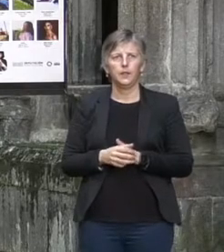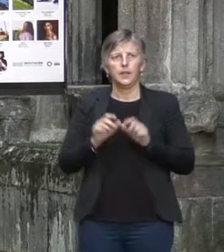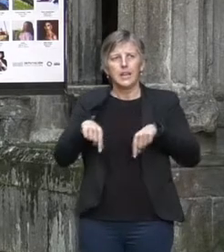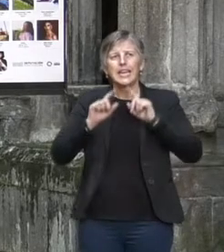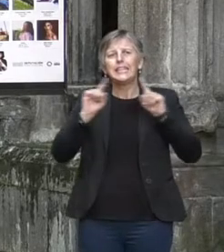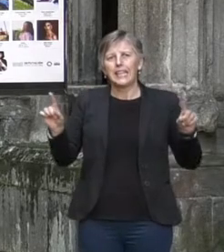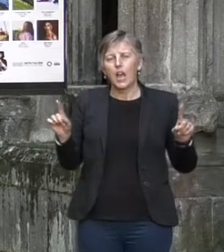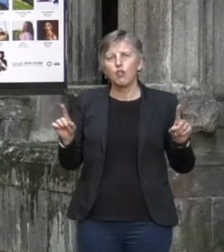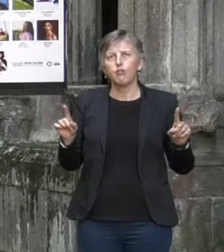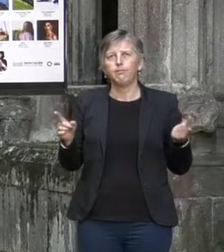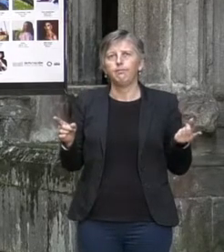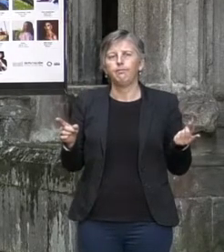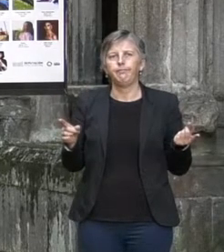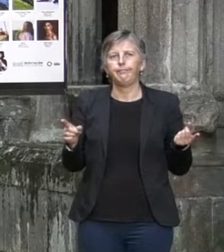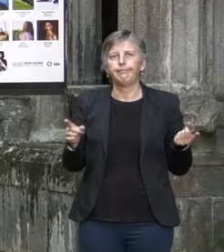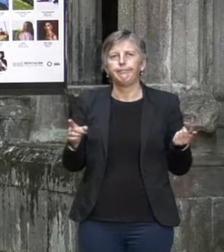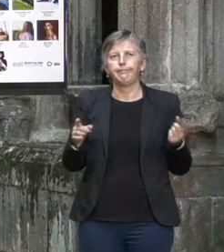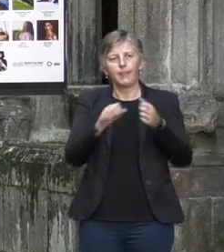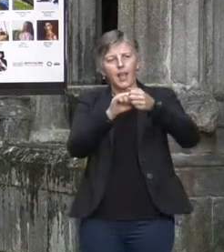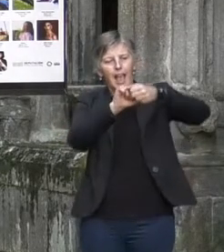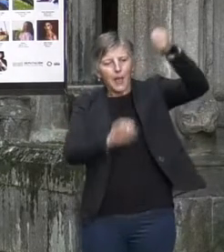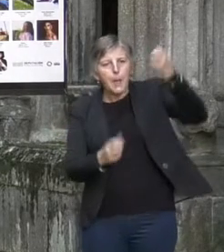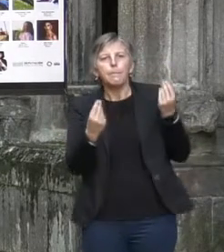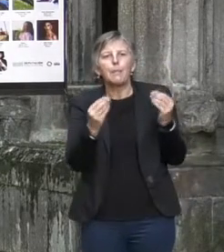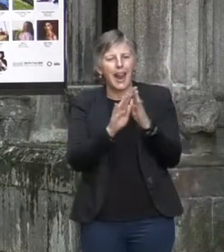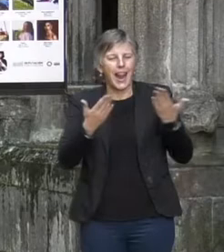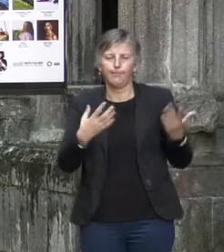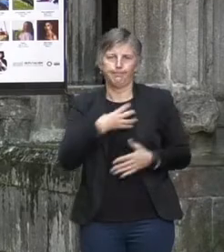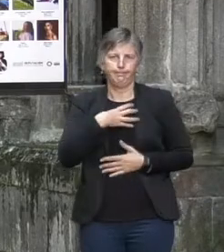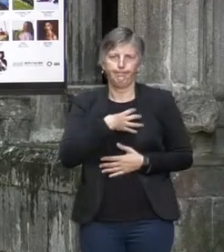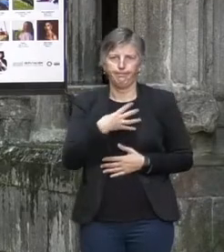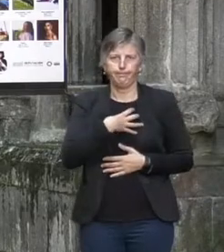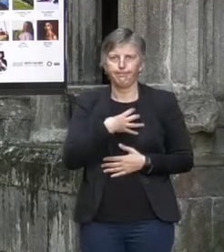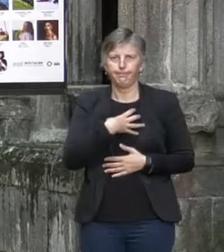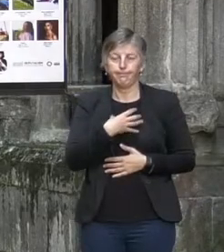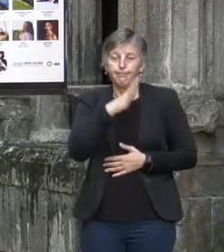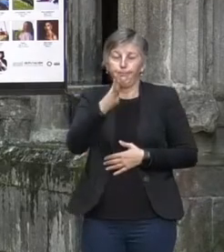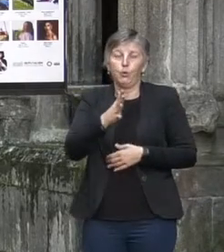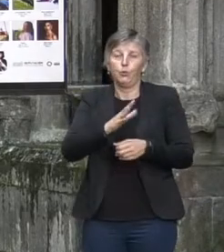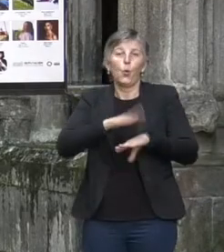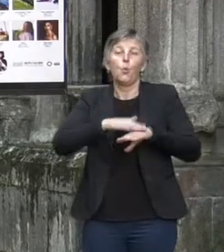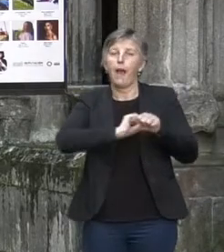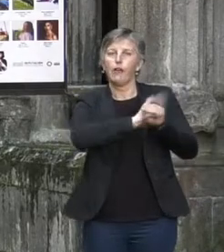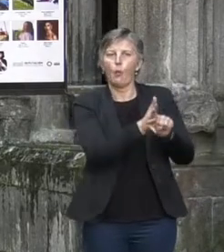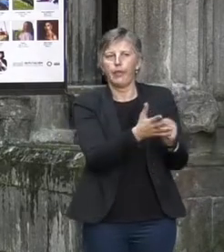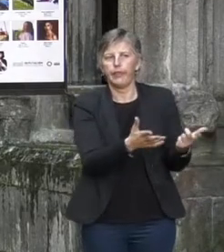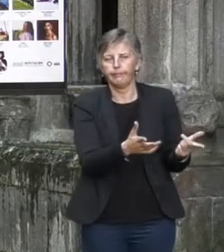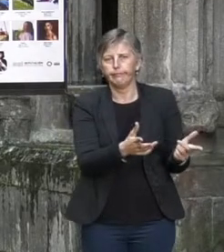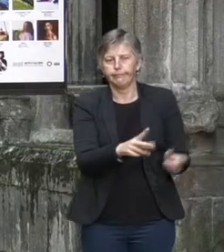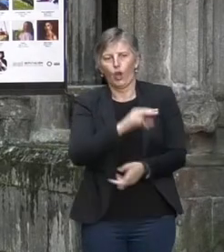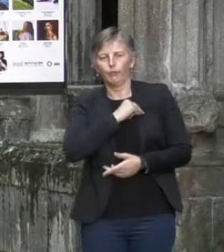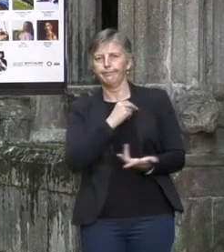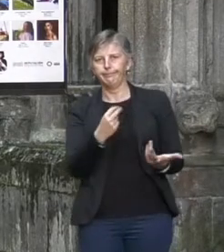ano non podemos ter un catálogo en papel porque a COVID impide que poidamos